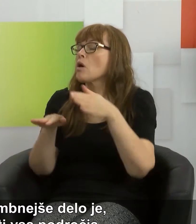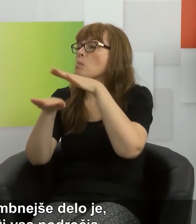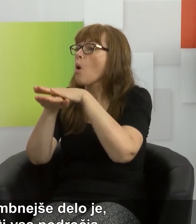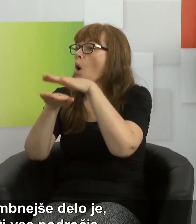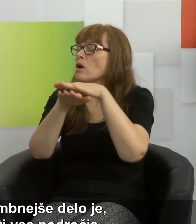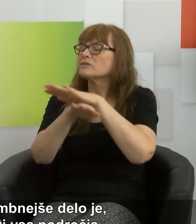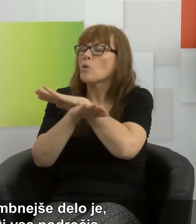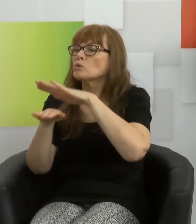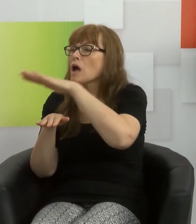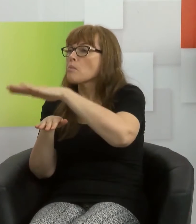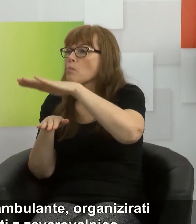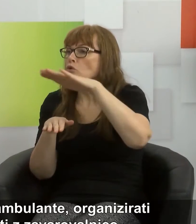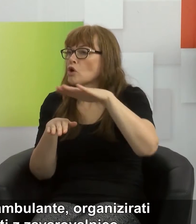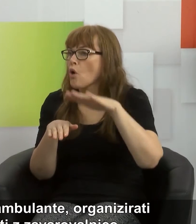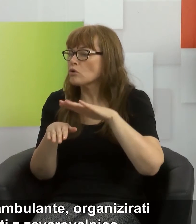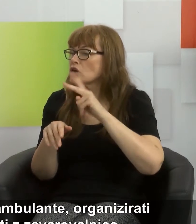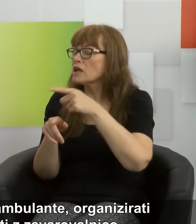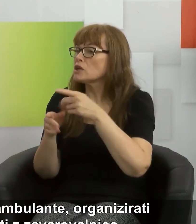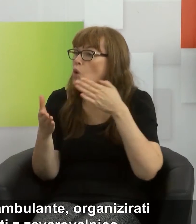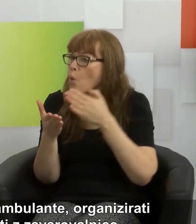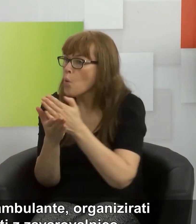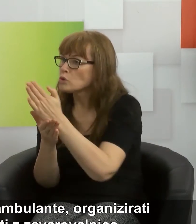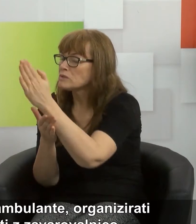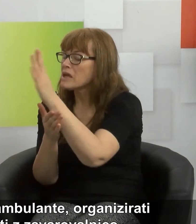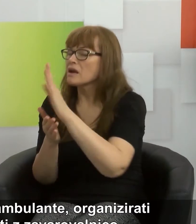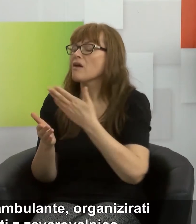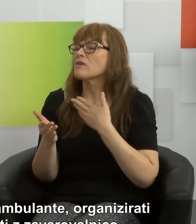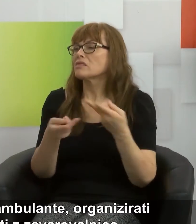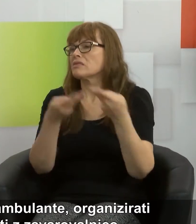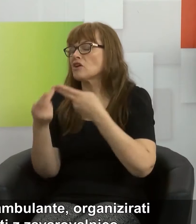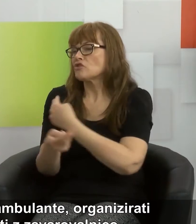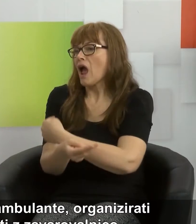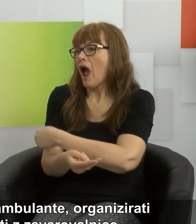pokrivati vsa področja, ki so usmerjena v naše ambulante,